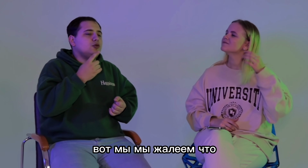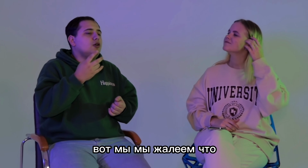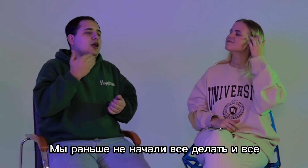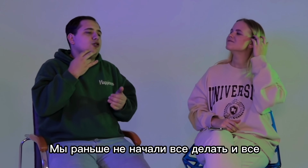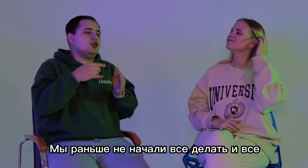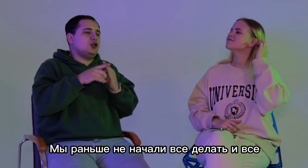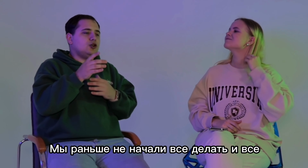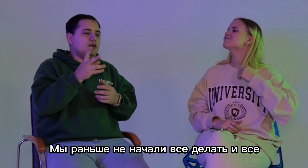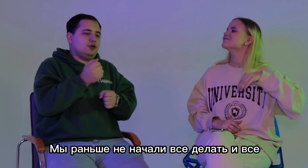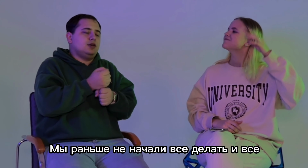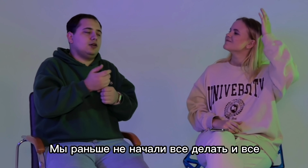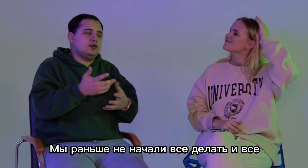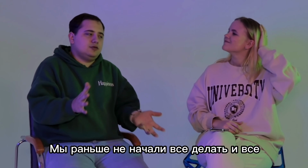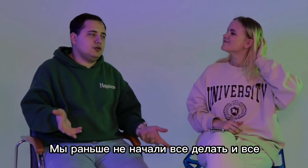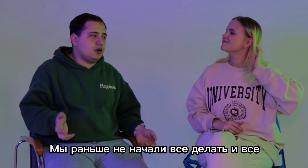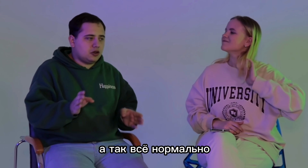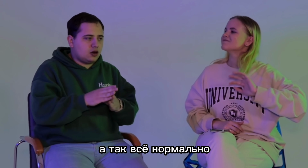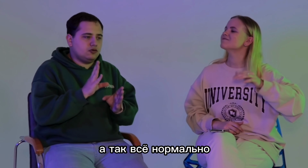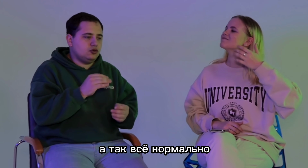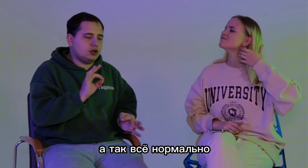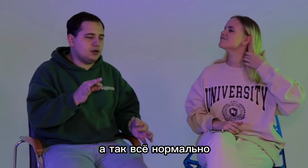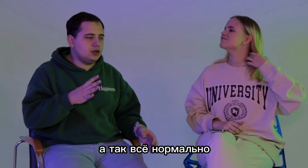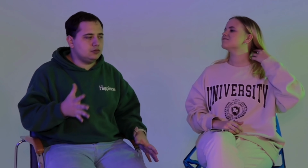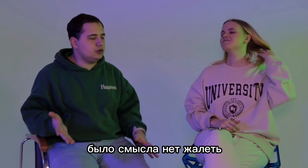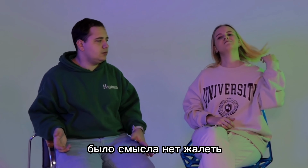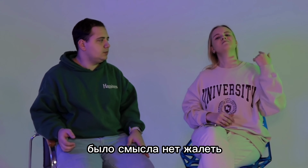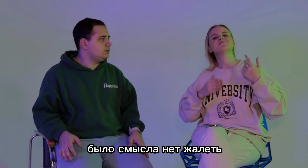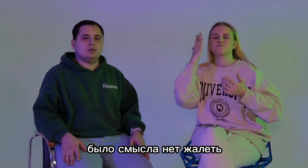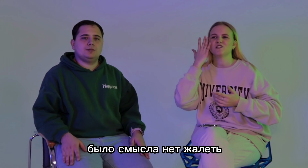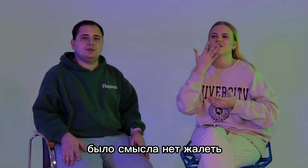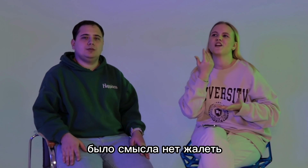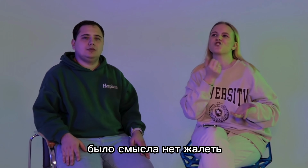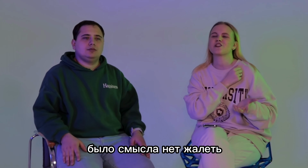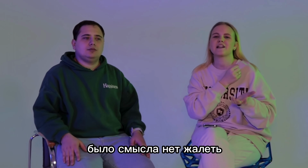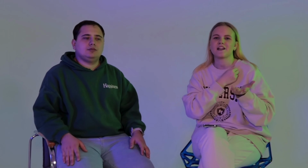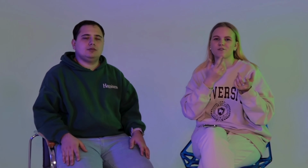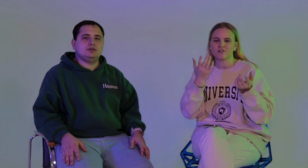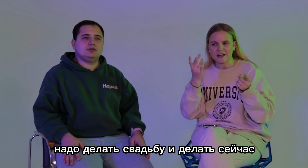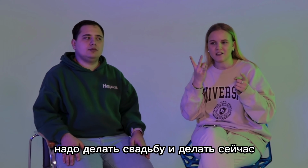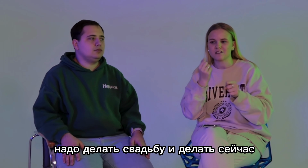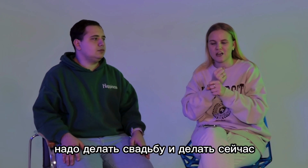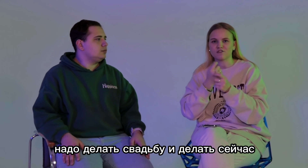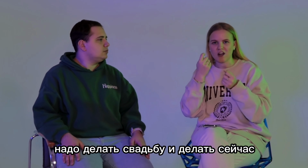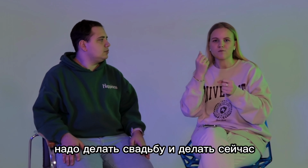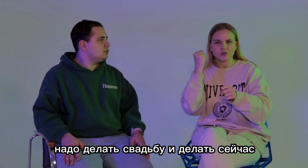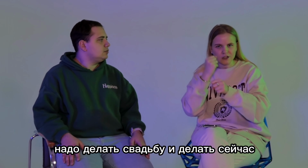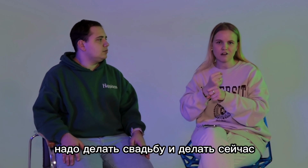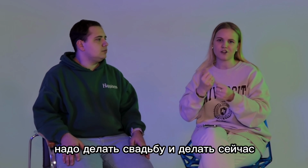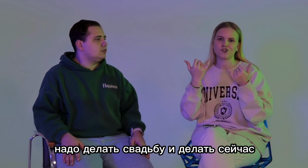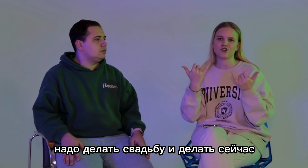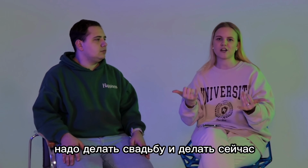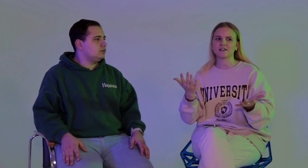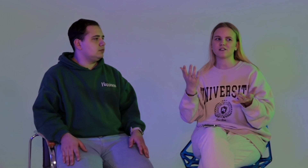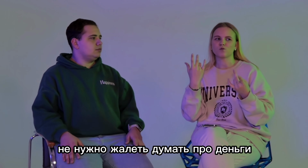что раньше не начали все делать, и все, а так все нормально было. И нужно не жалеть, надо делать свадьбу, делать и счищать, не